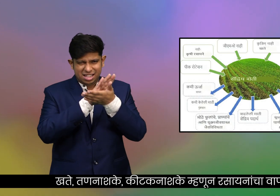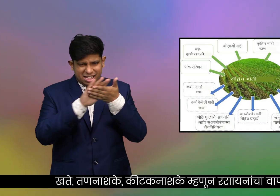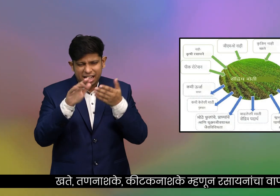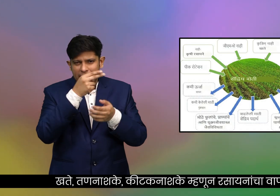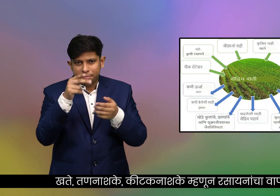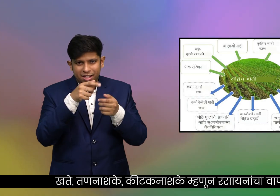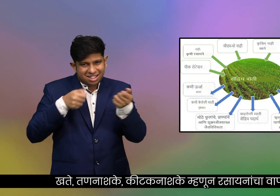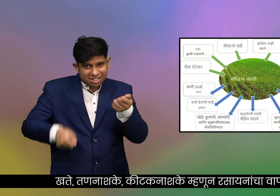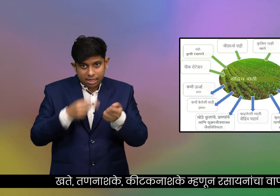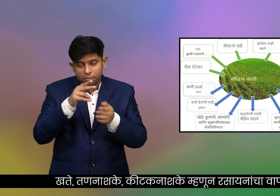करता